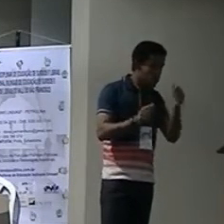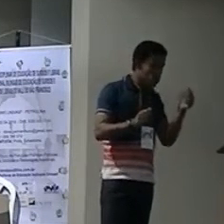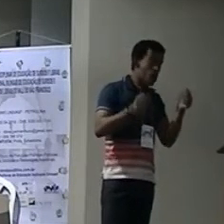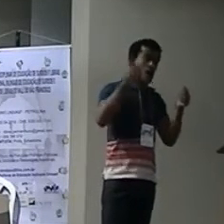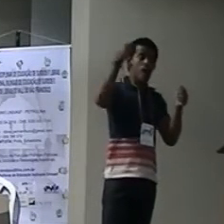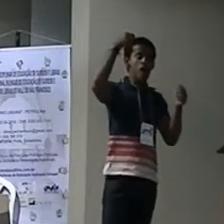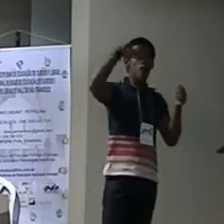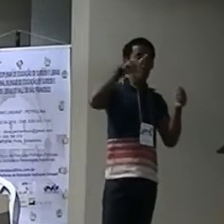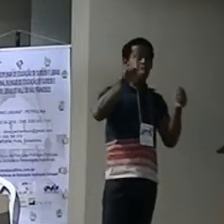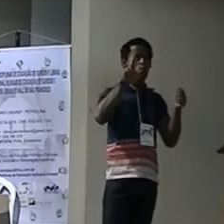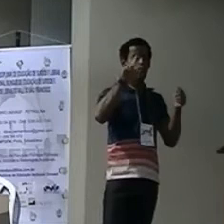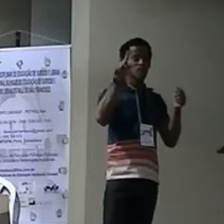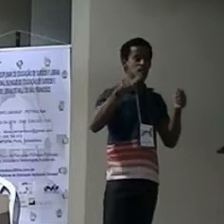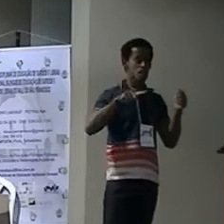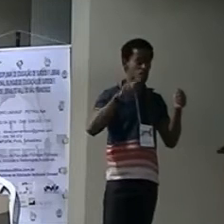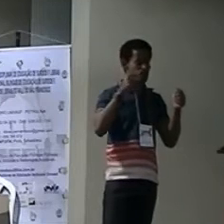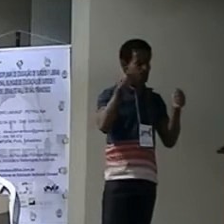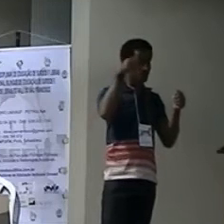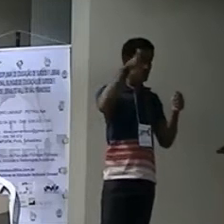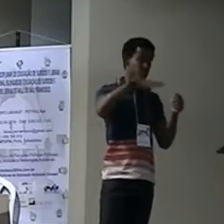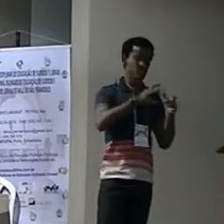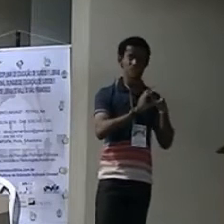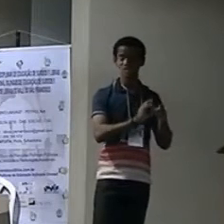nasceu, aí viu que